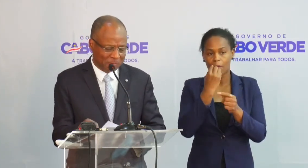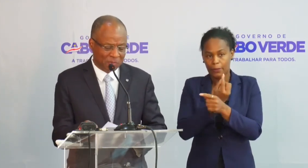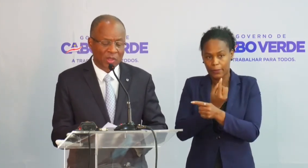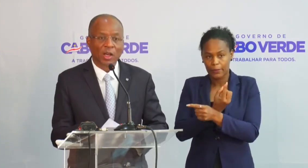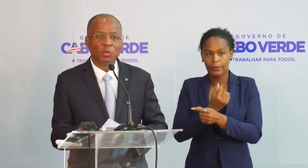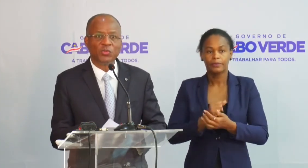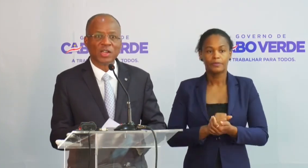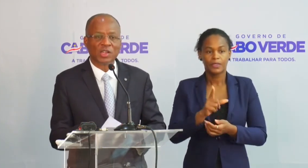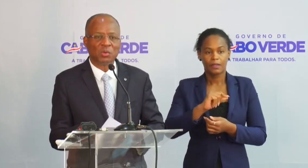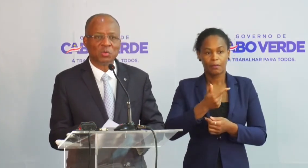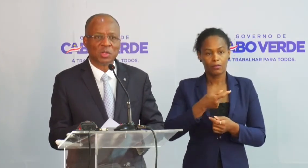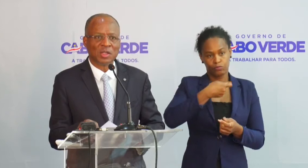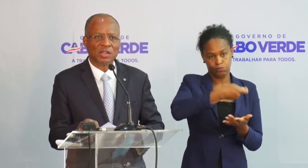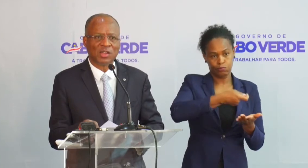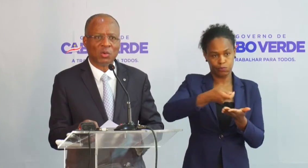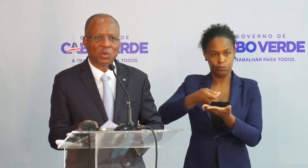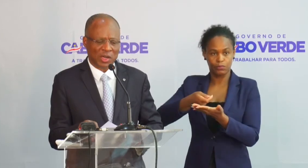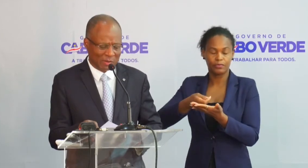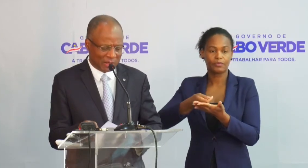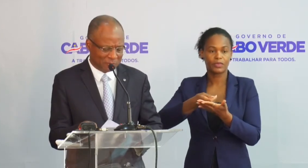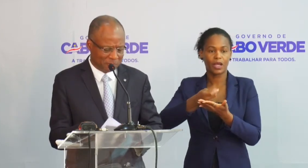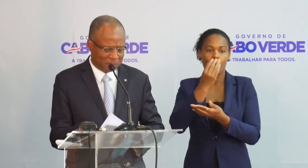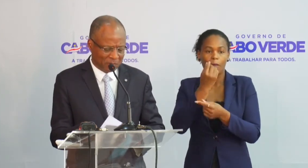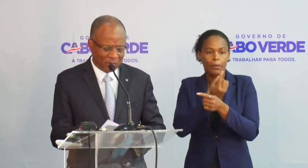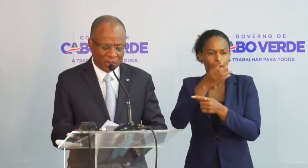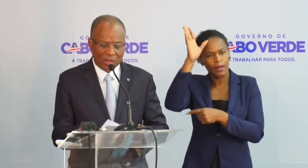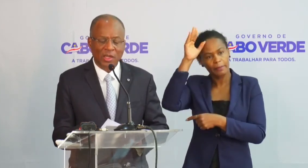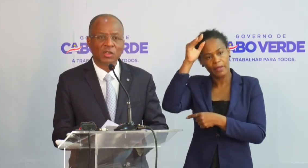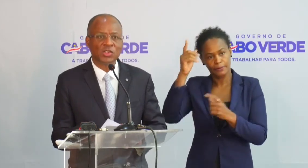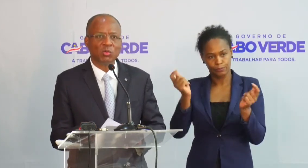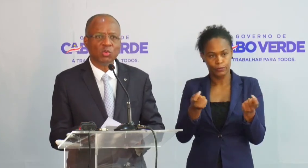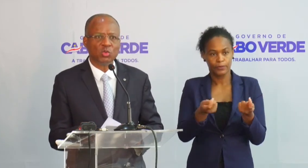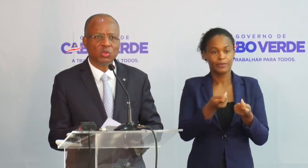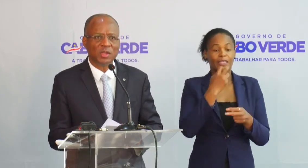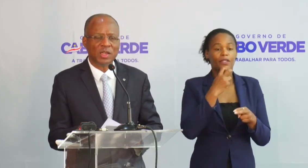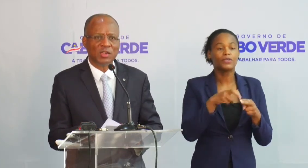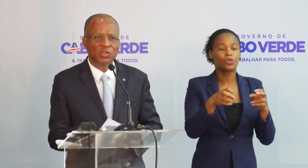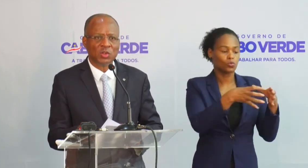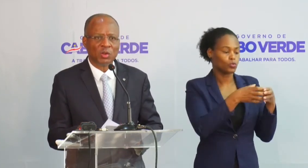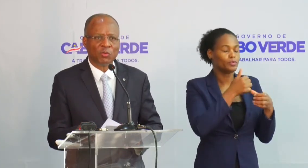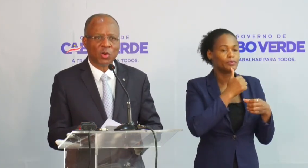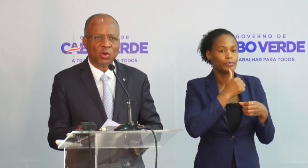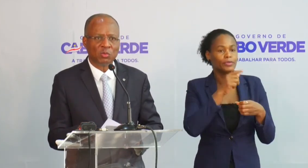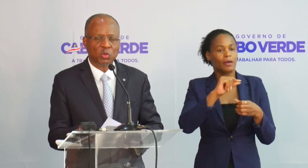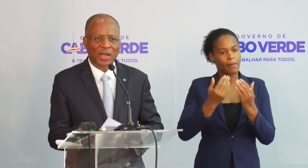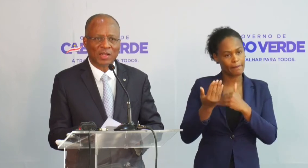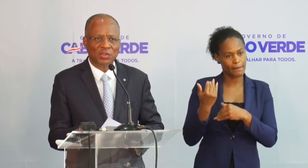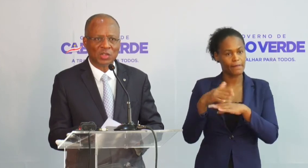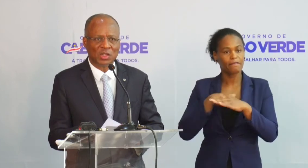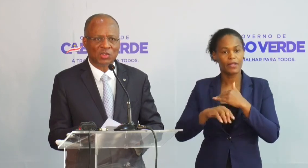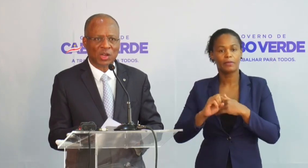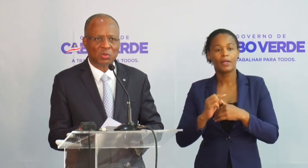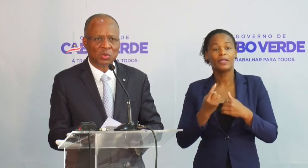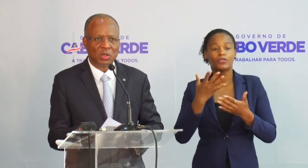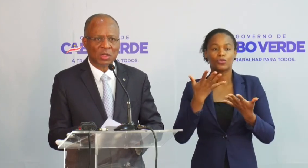alimentares. A bonificação da ração animal. Na energia, um conjunto de medidas foram tomadas